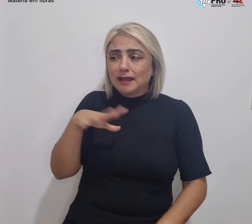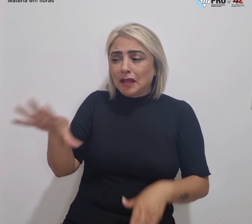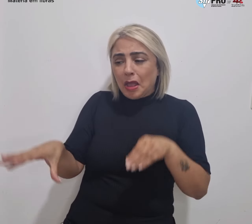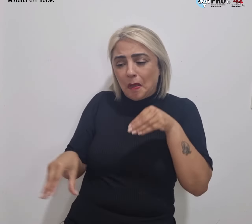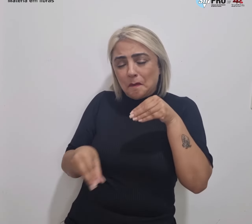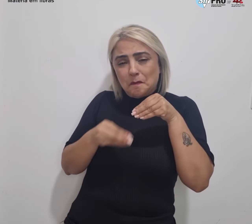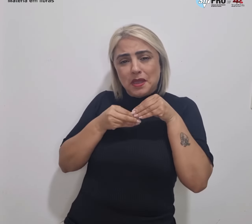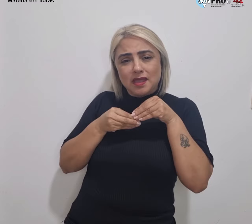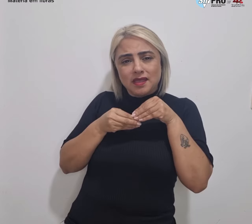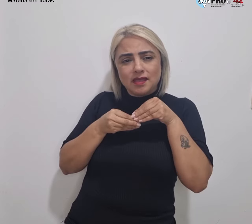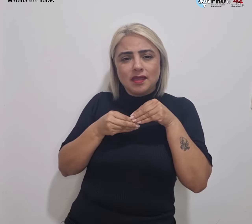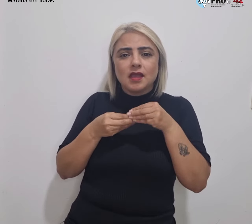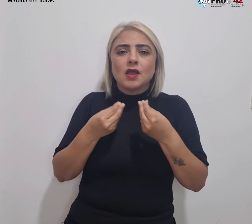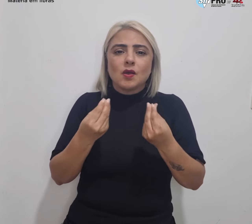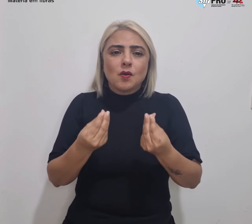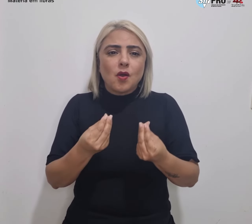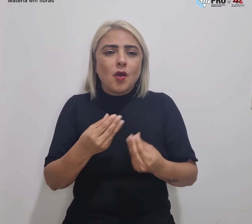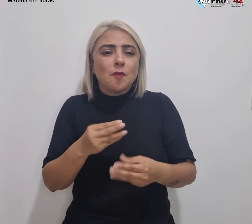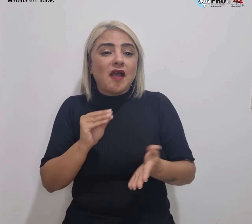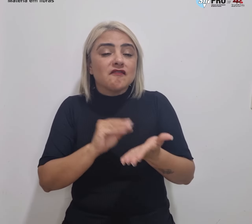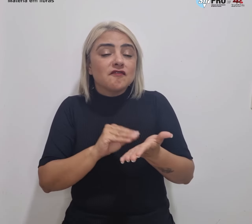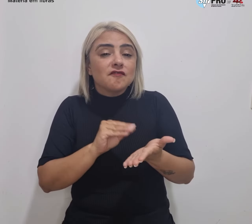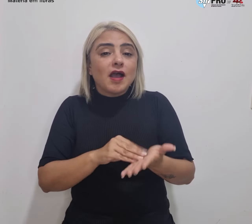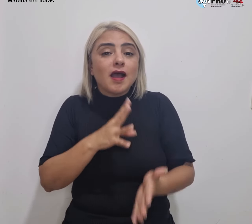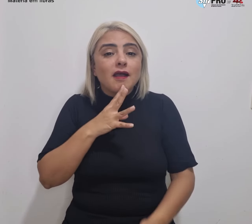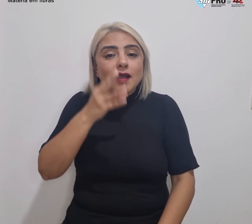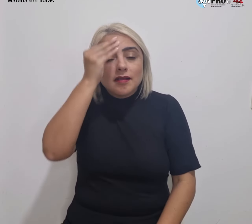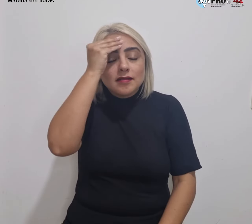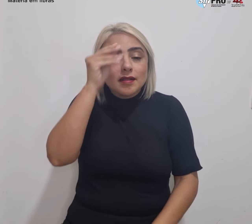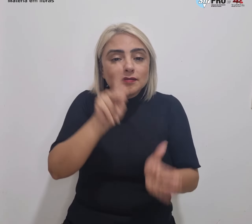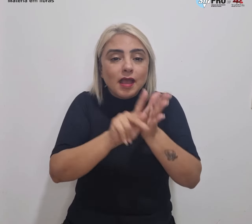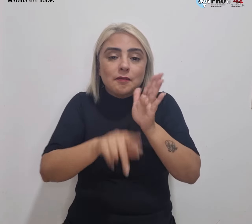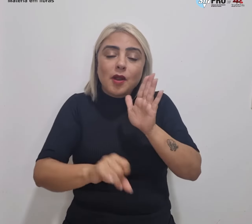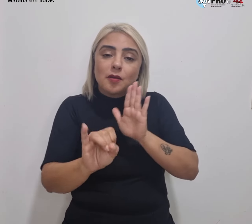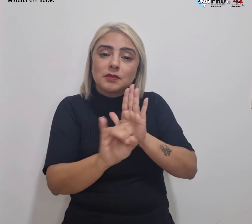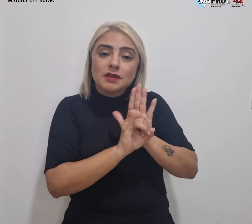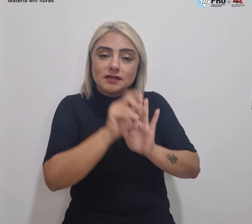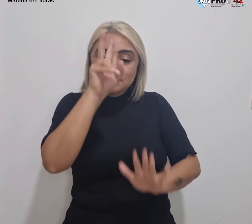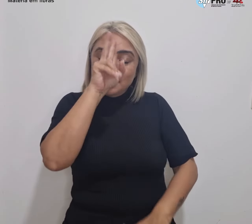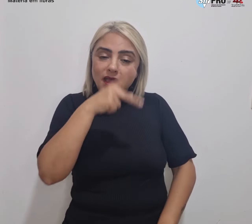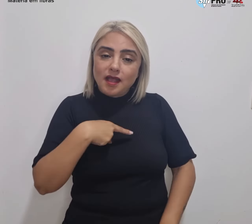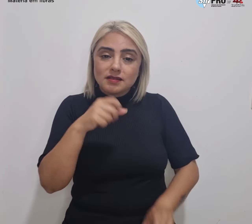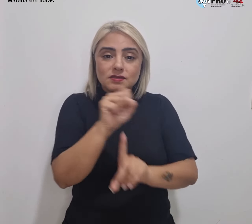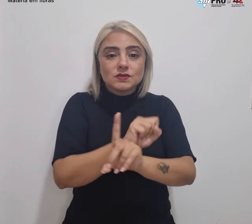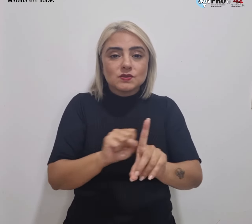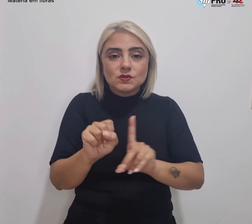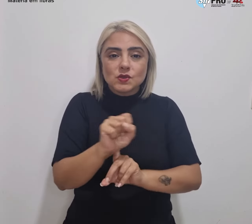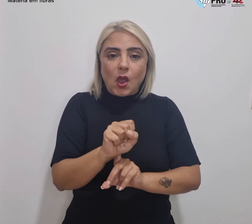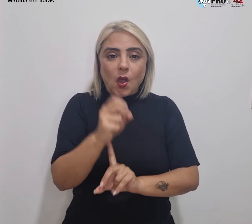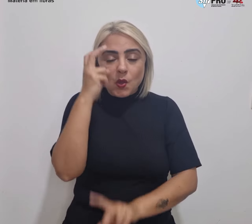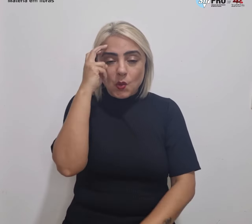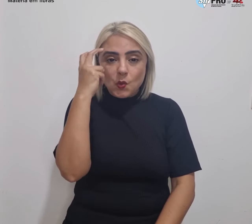como desconhecimento da própria identidade pessoal social e cultural